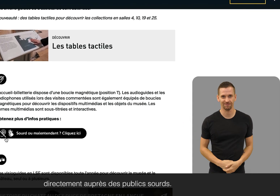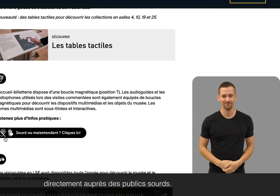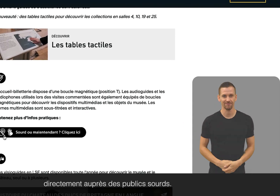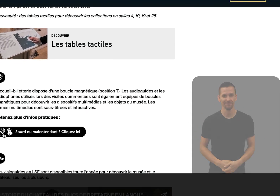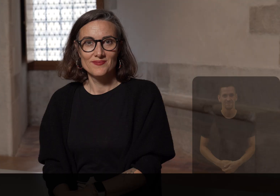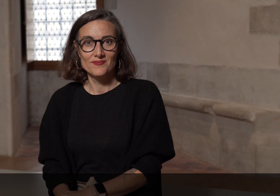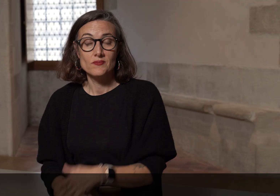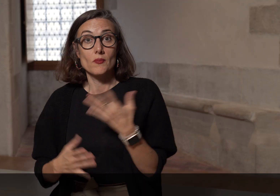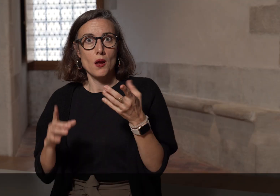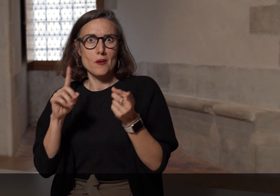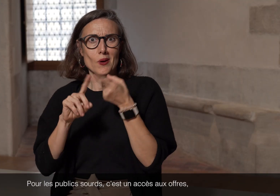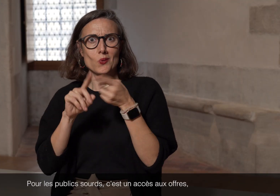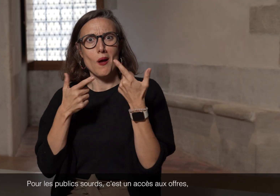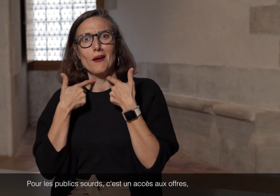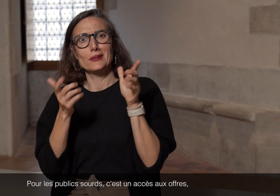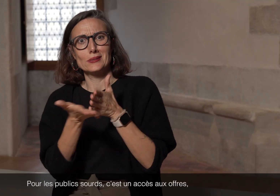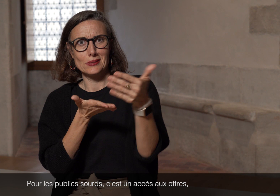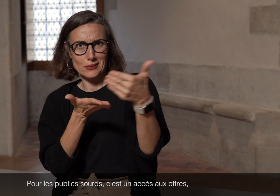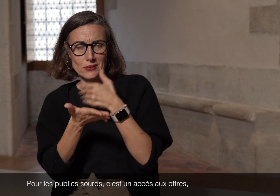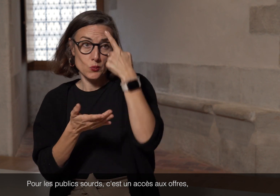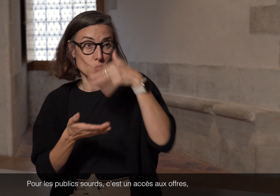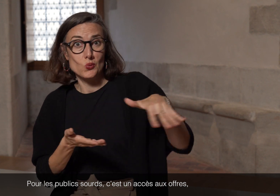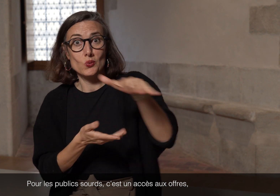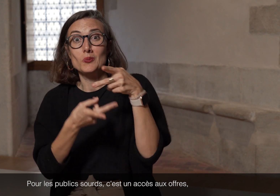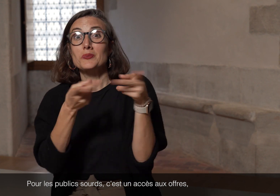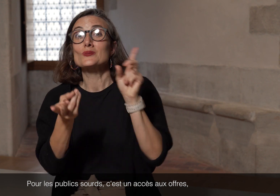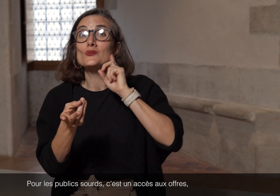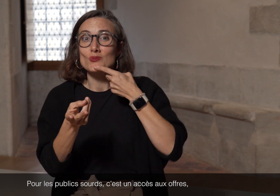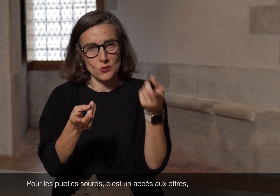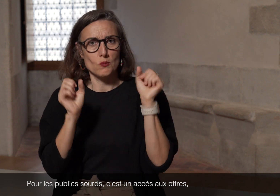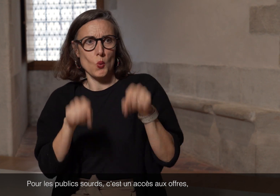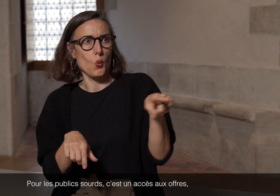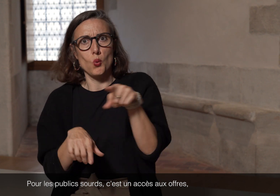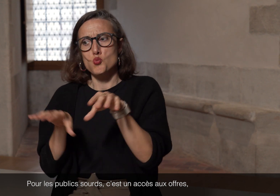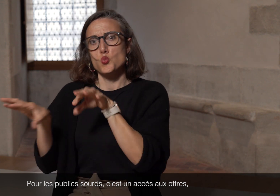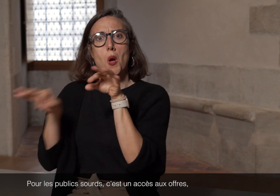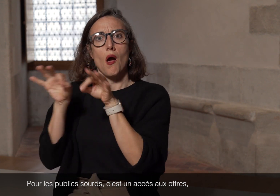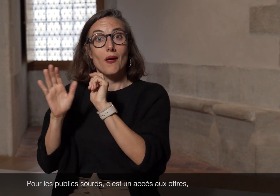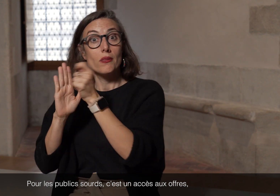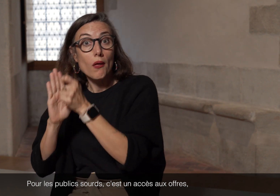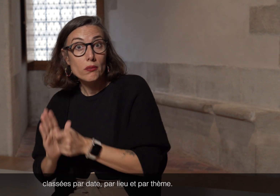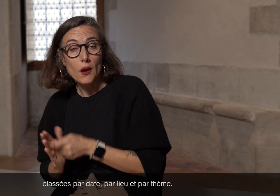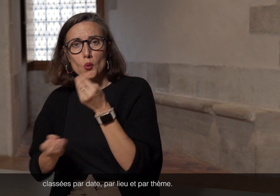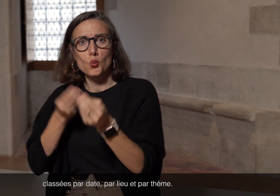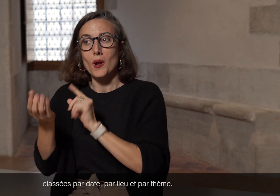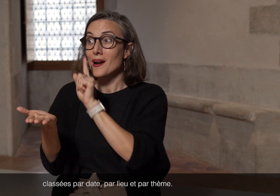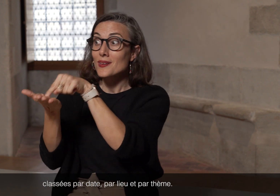sourds. Pour les publics sourds, c'est un accès aux offres classées par date, par